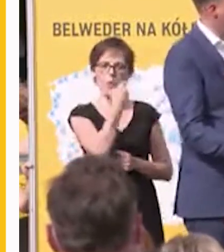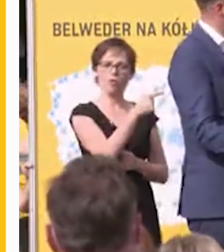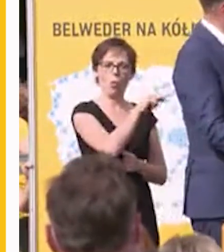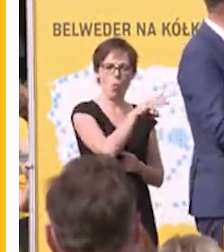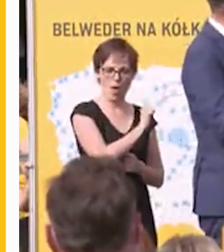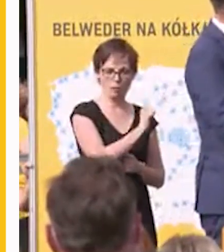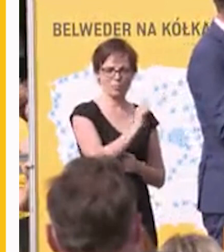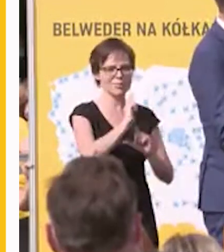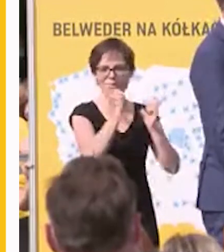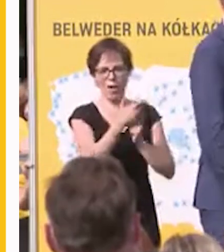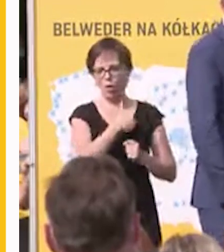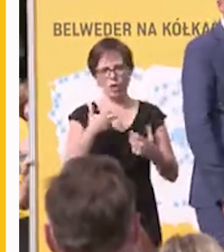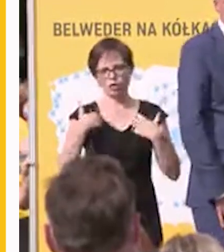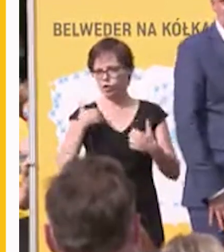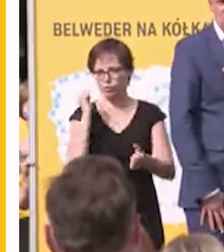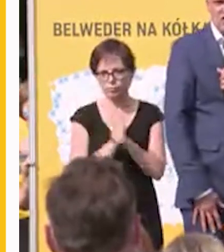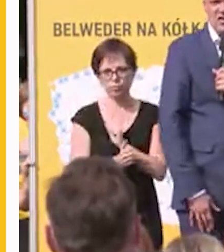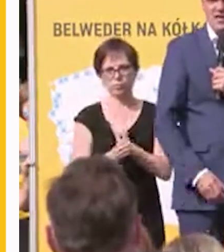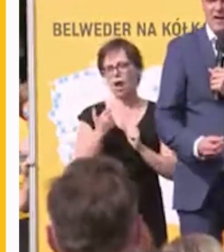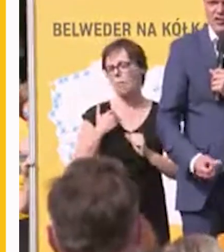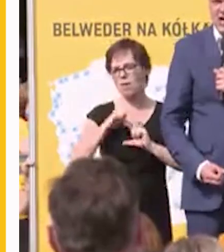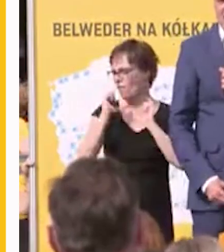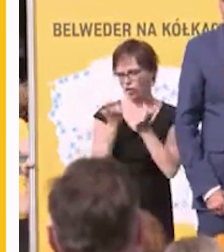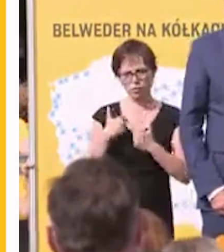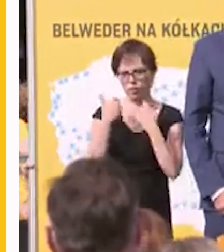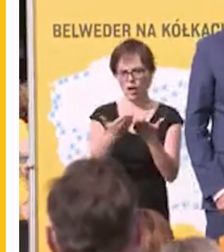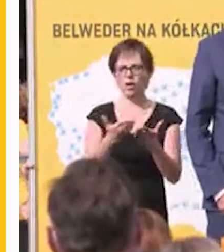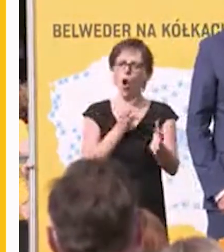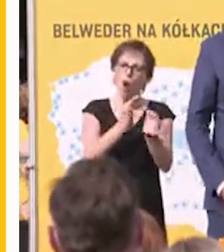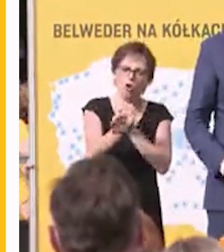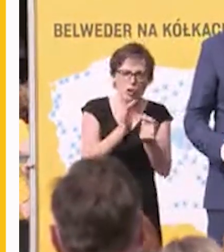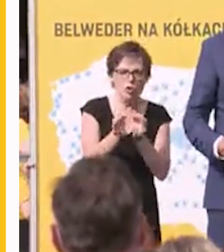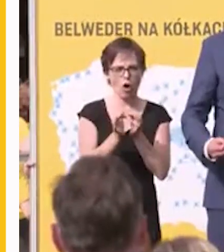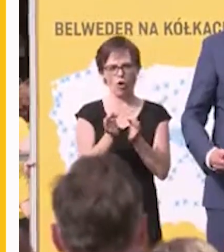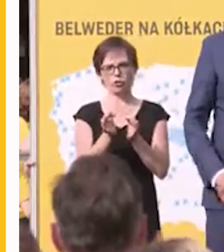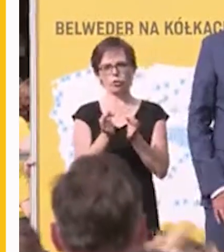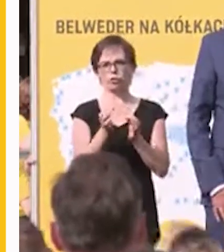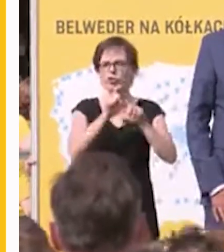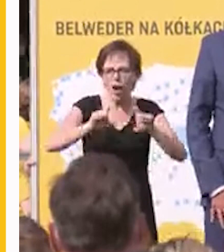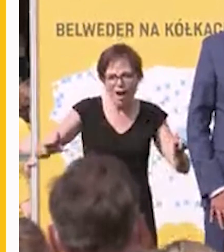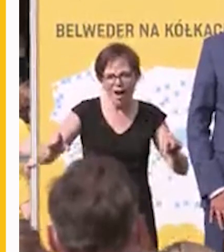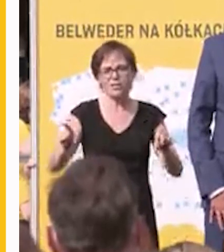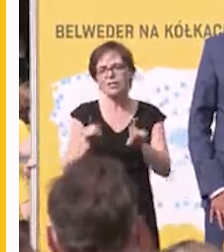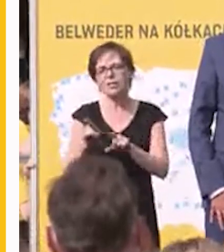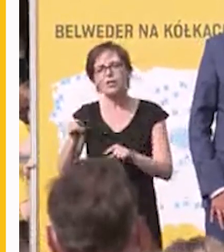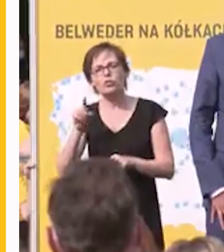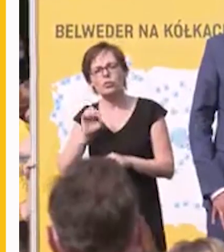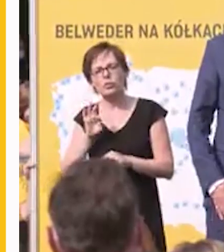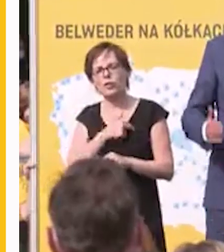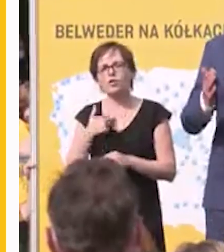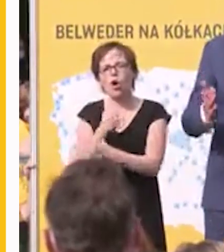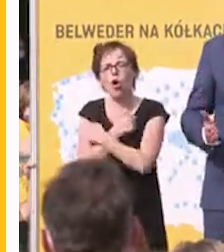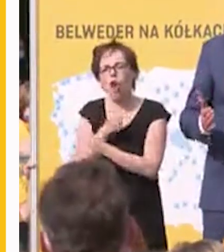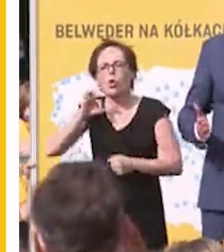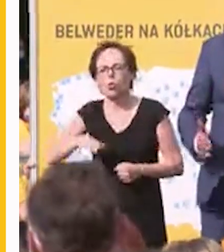życie. Położyliśmy na szali wszystko. Nasze oszczędności, nasz czas, czasami czas, który mieliśmy też dla naszej kochanej Mani.